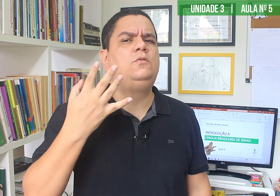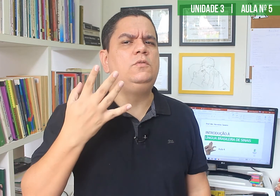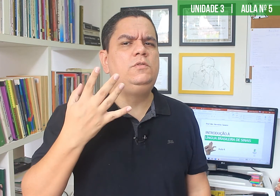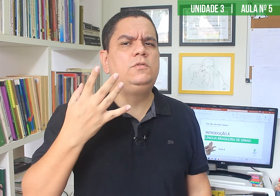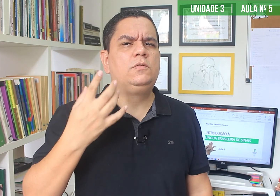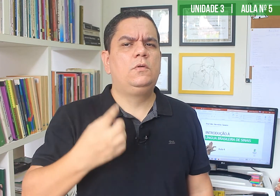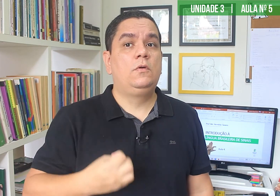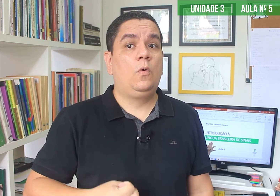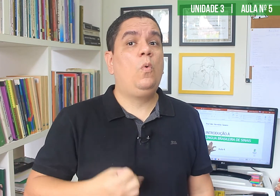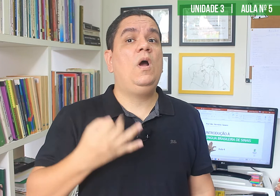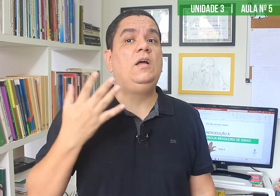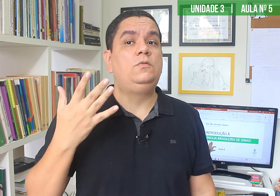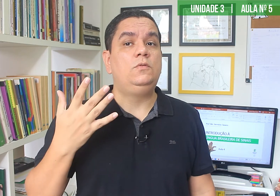quantos, quantos.